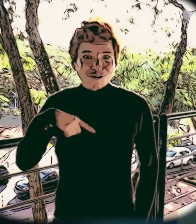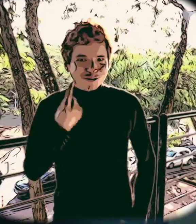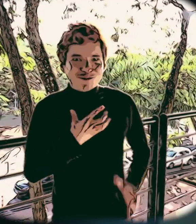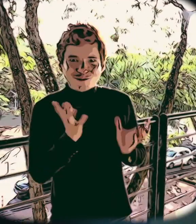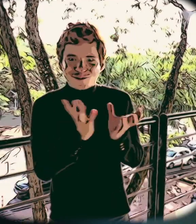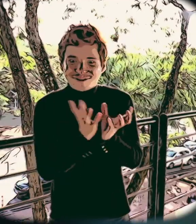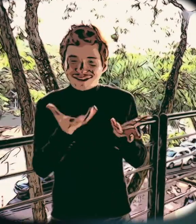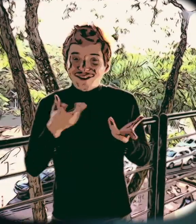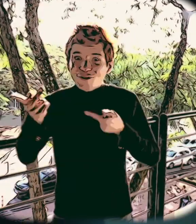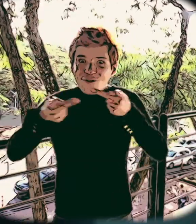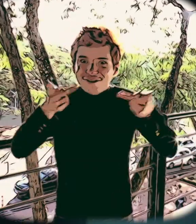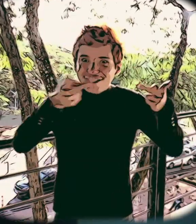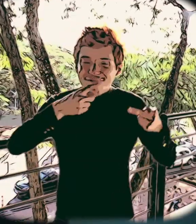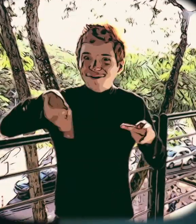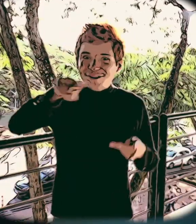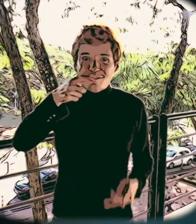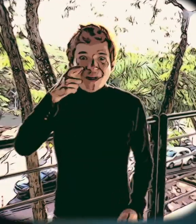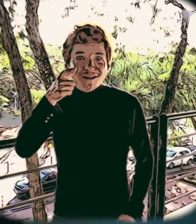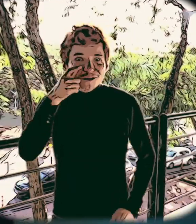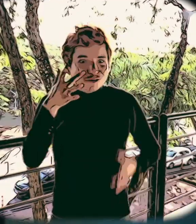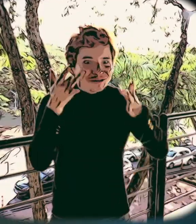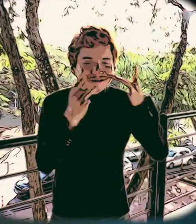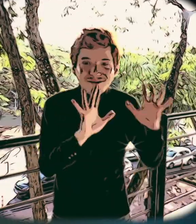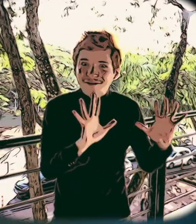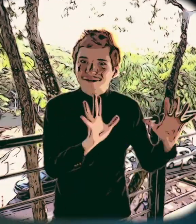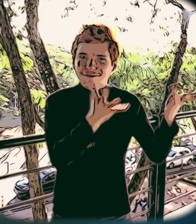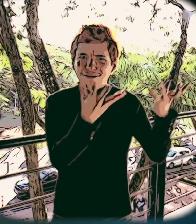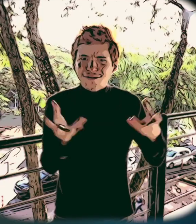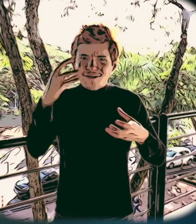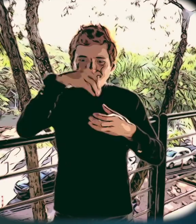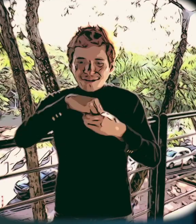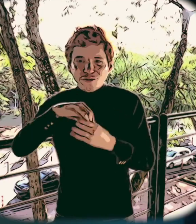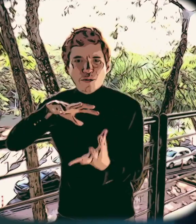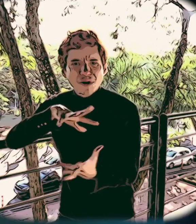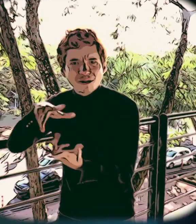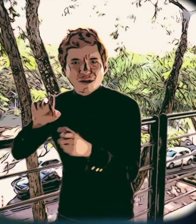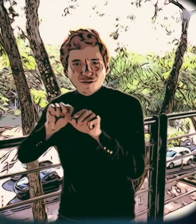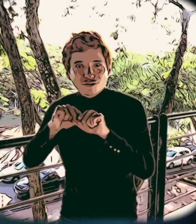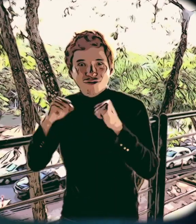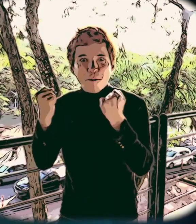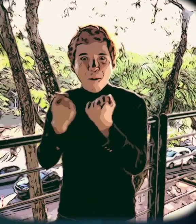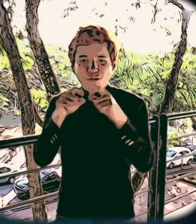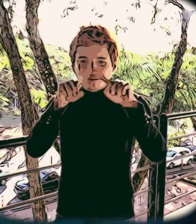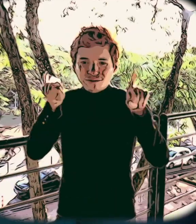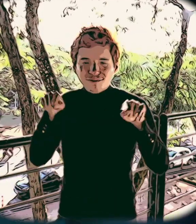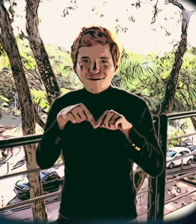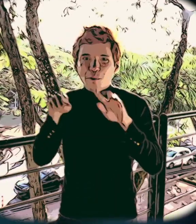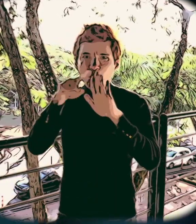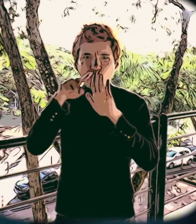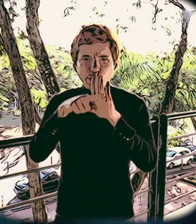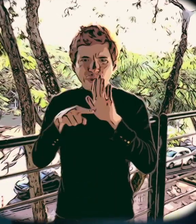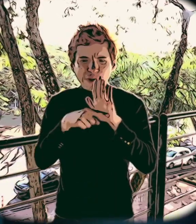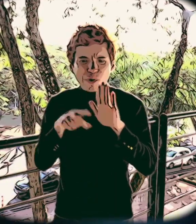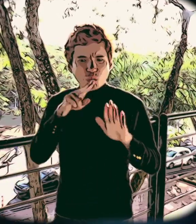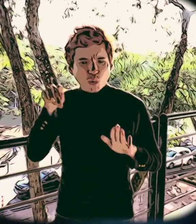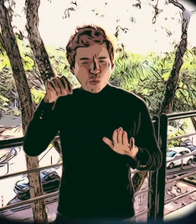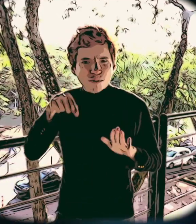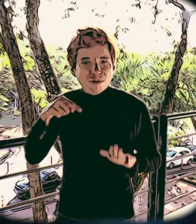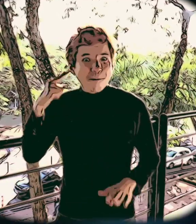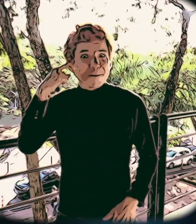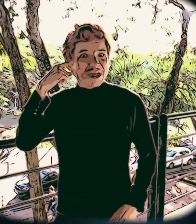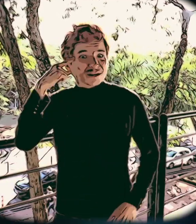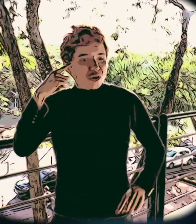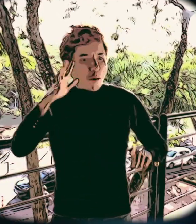Olá! Gostaríamos de convidá-los para assistir um espetáculo dentro da programação do Simpósio Internacional Repensando